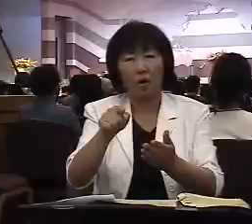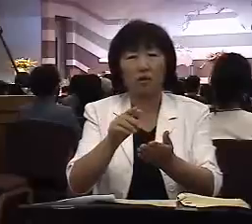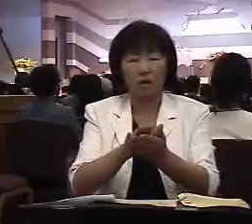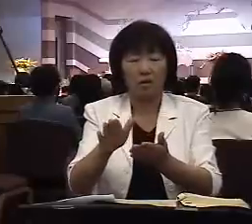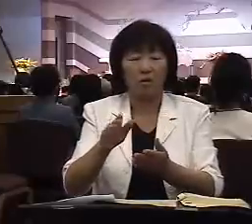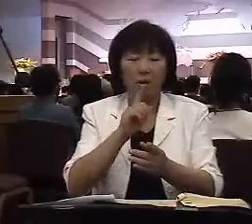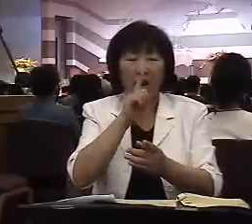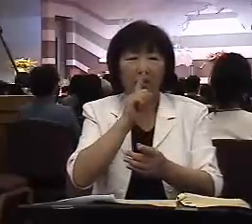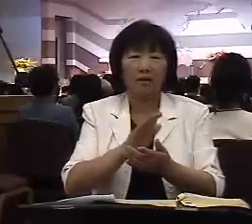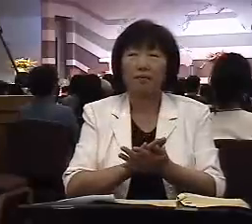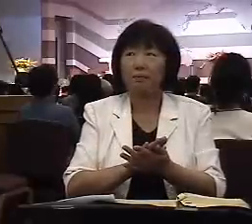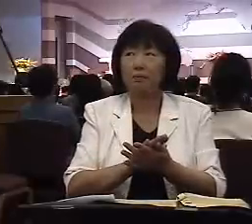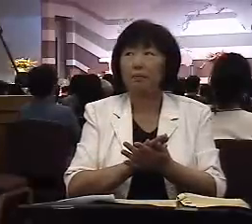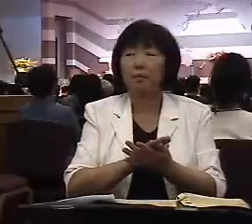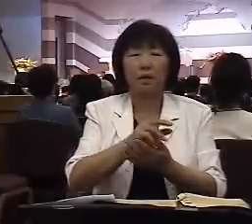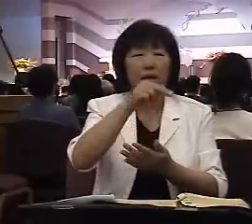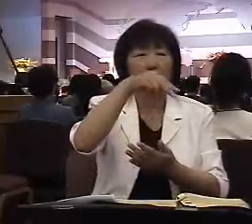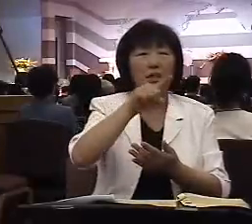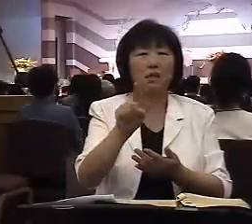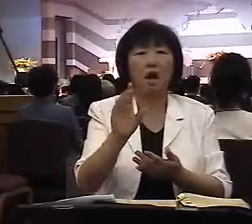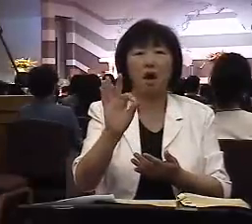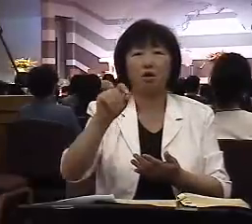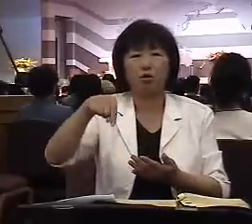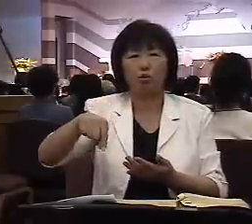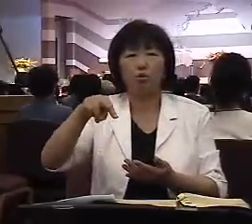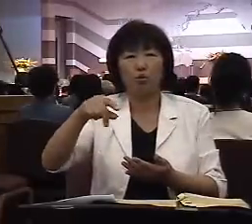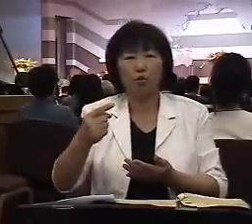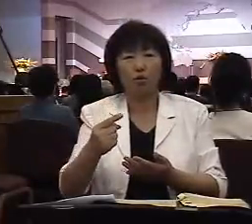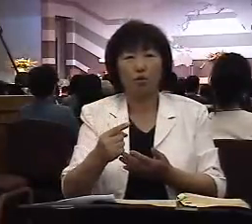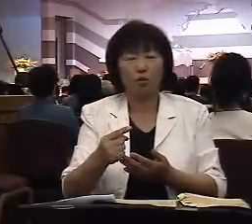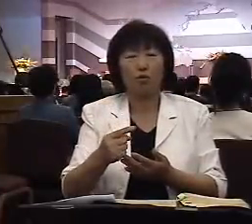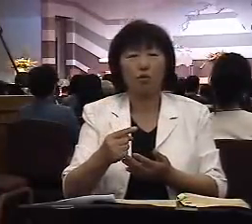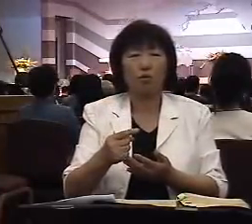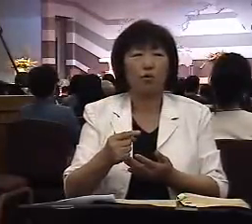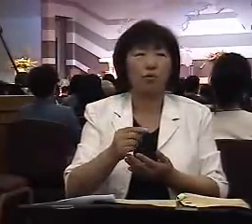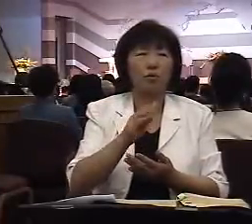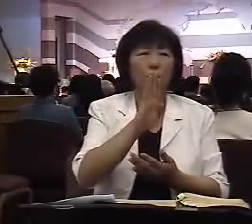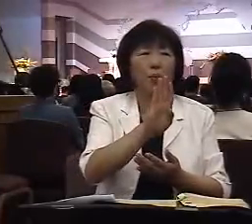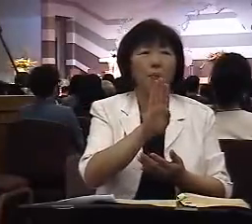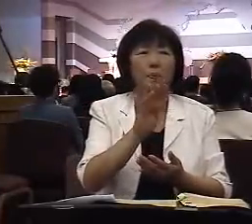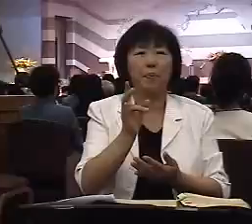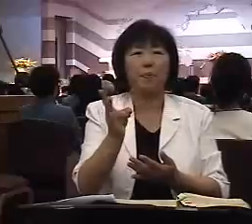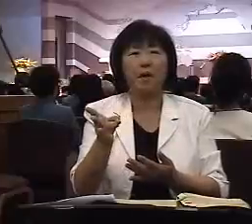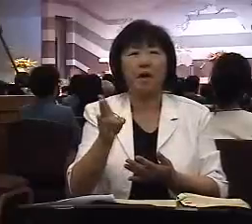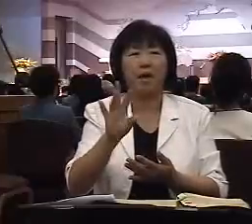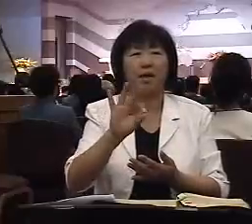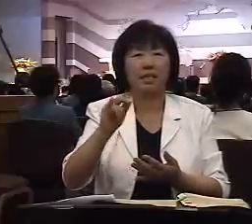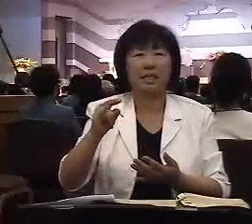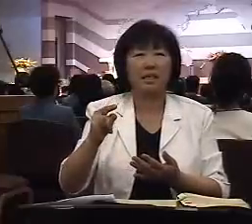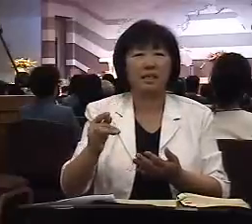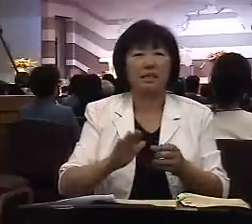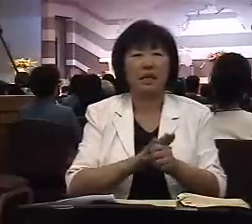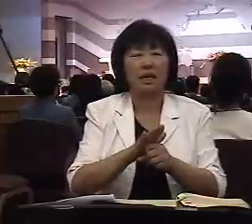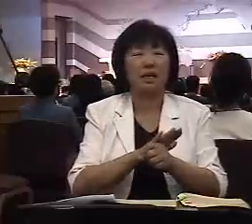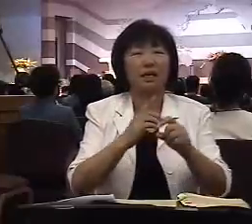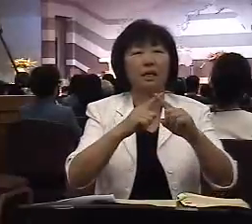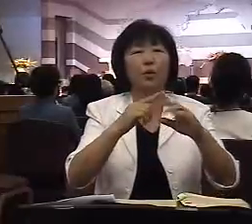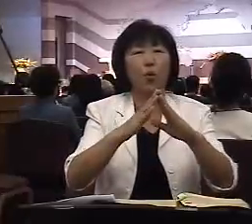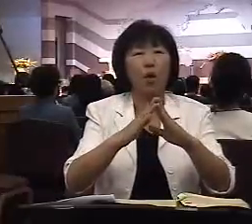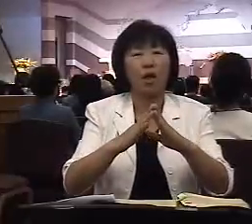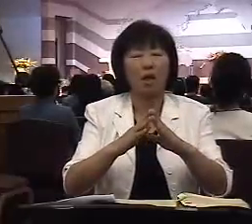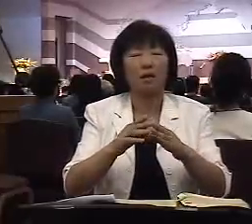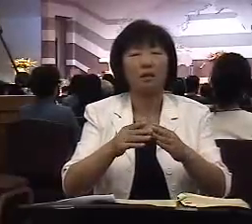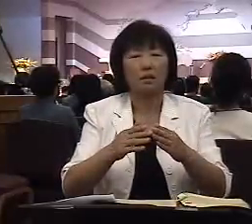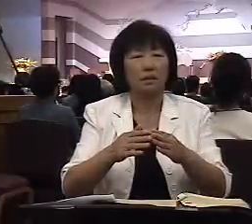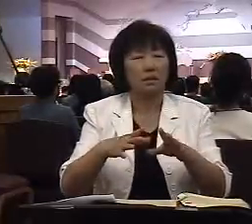그래서 저는 사우스베이 사랑의 교회를 하면서 이 세상이 혼탁하고 이렇게 어떤 두려운 상황 쪽으로 가는데도